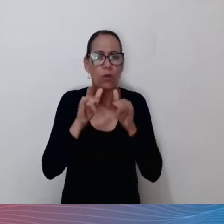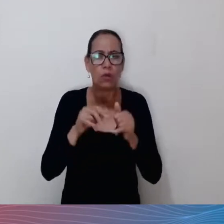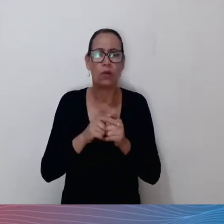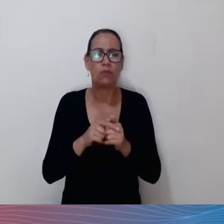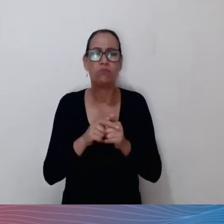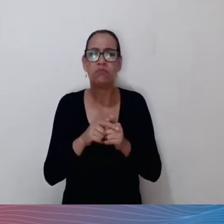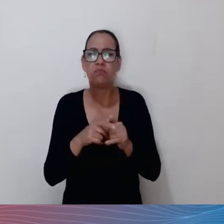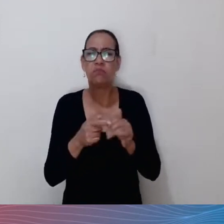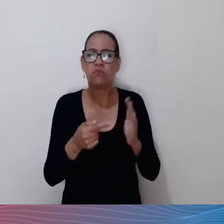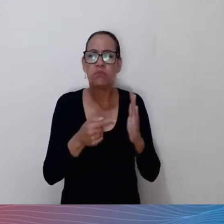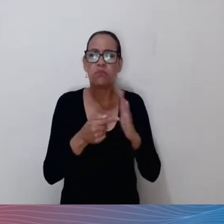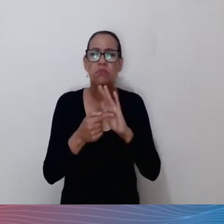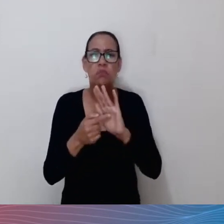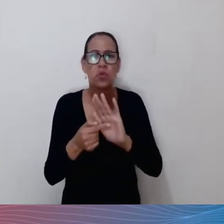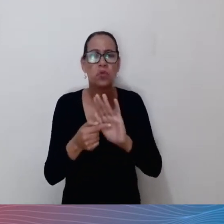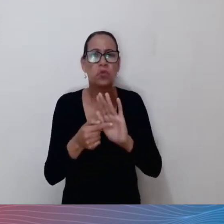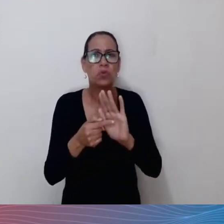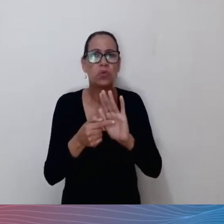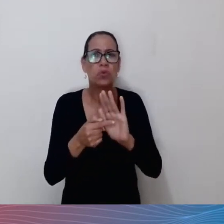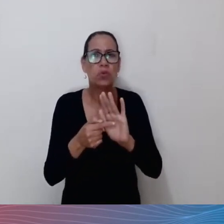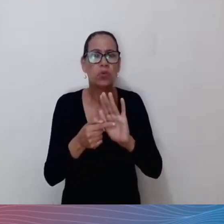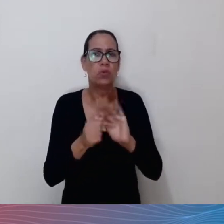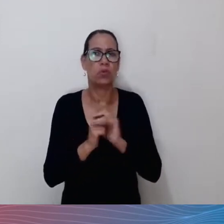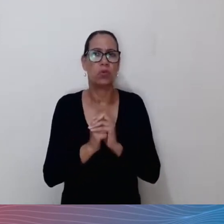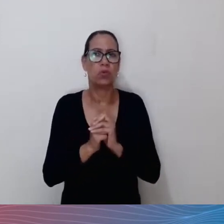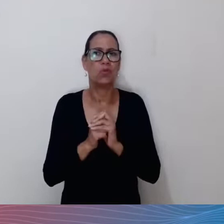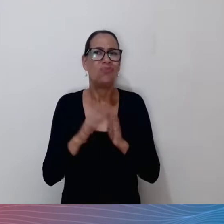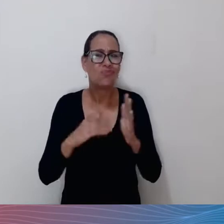estamos fazendo, seja